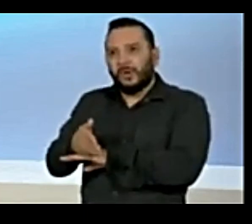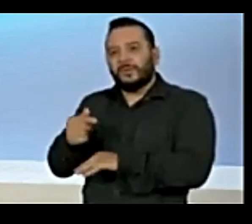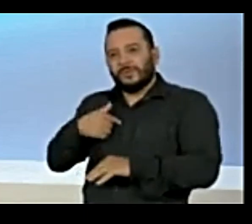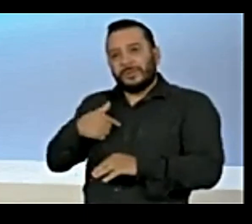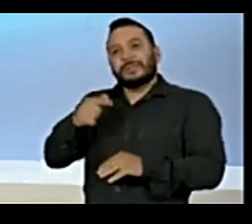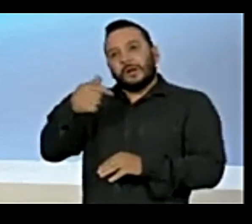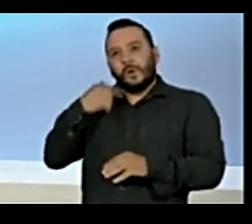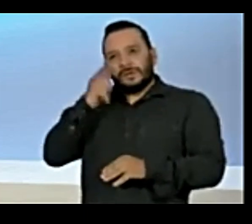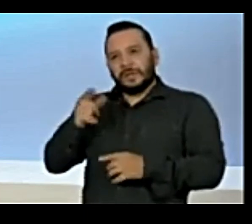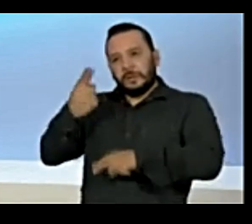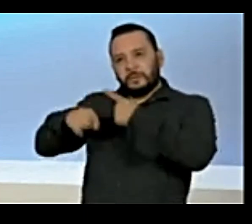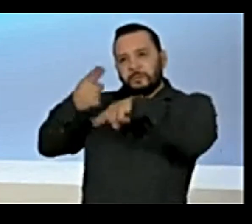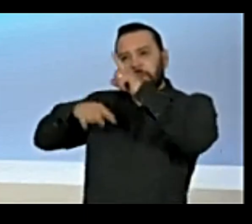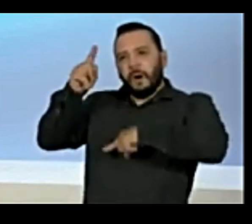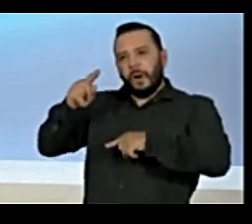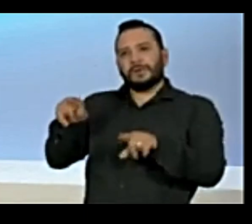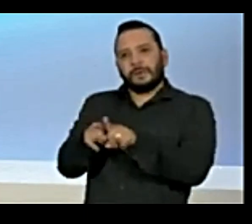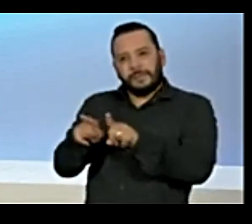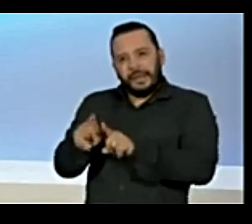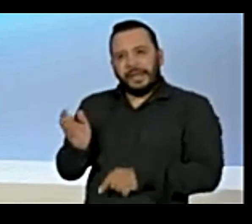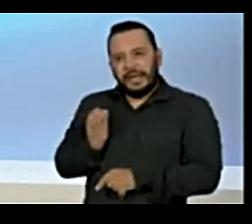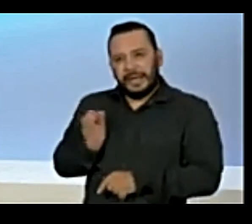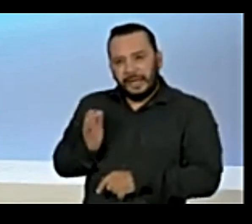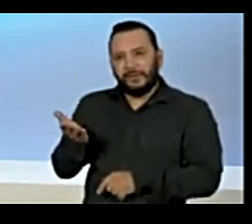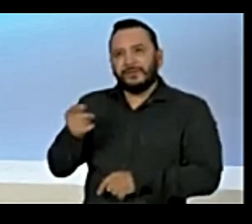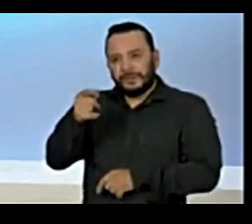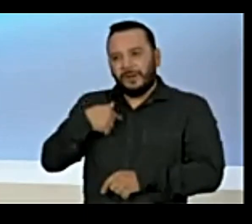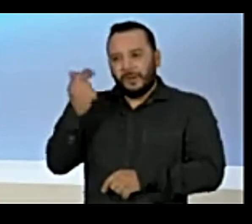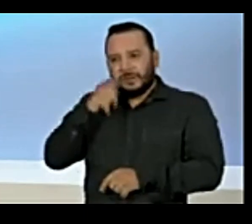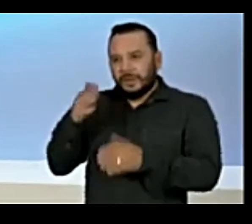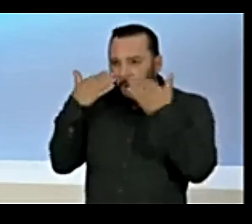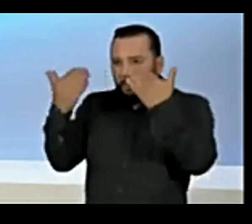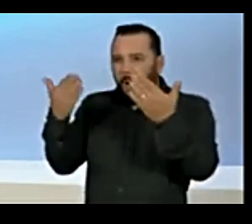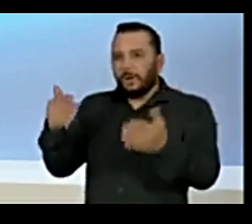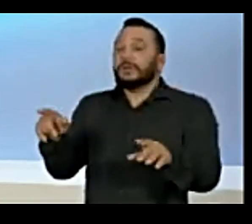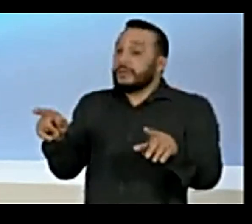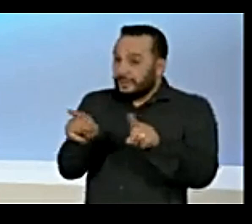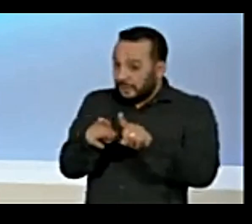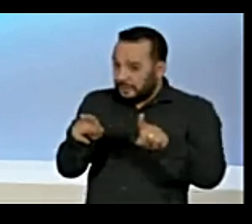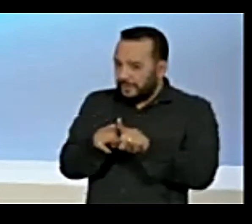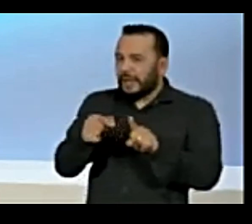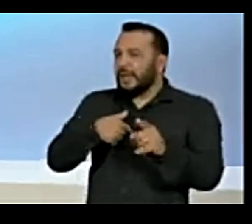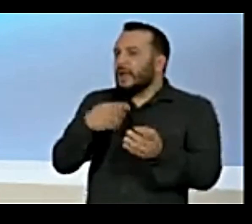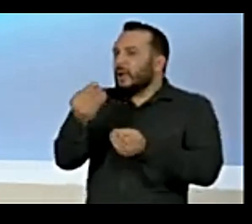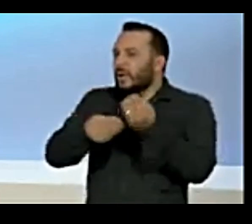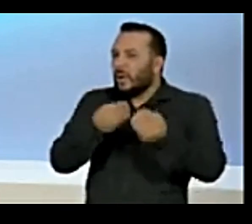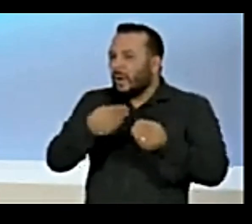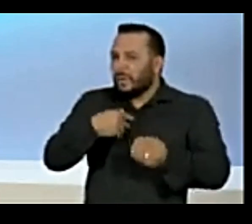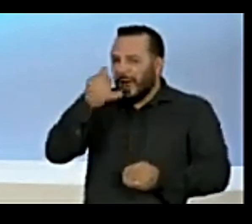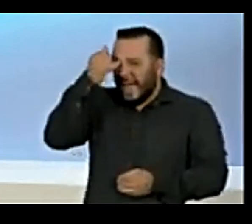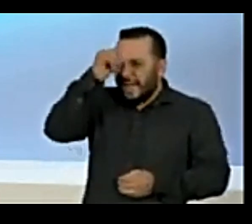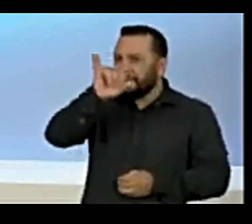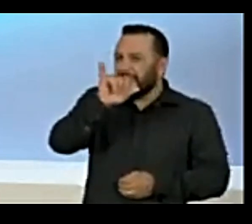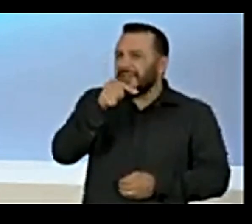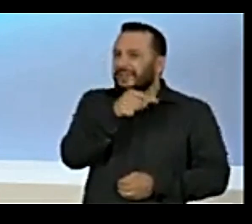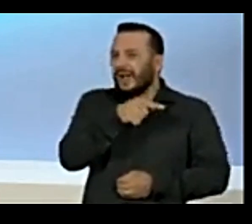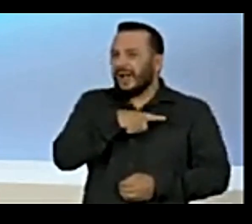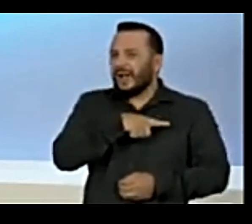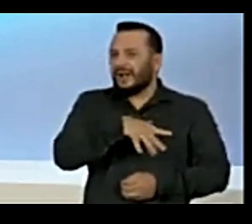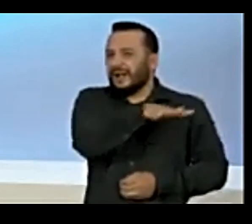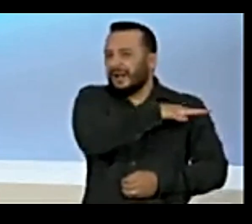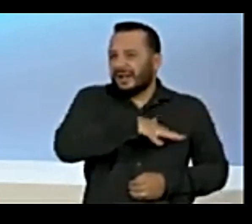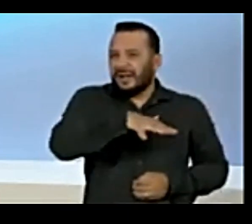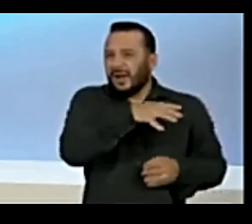tua opinião, os implementos que deveriam ser feitos nas redes para que se evitasse esse tipo de ambiente mais tóxico, que